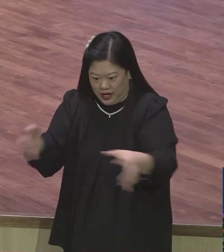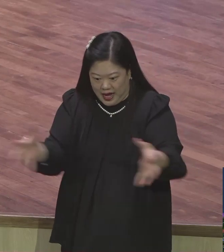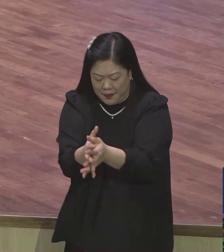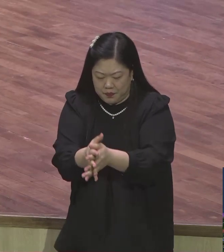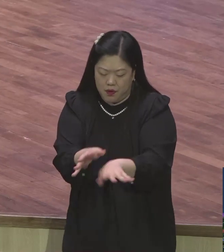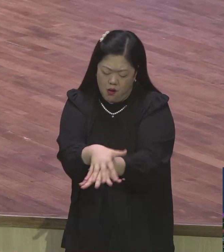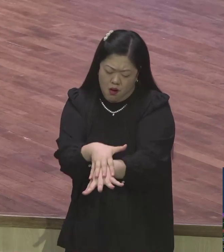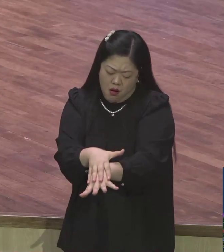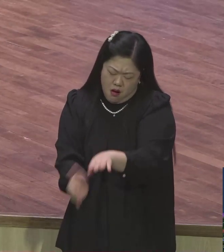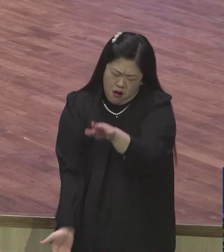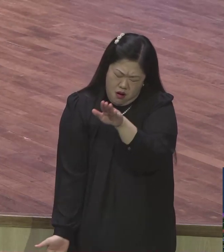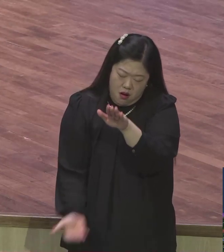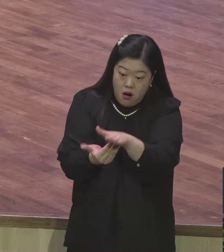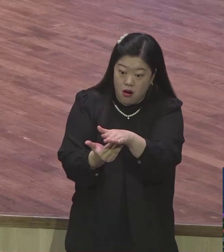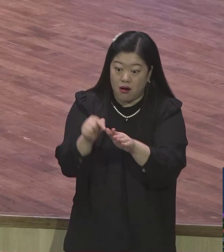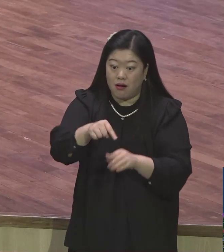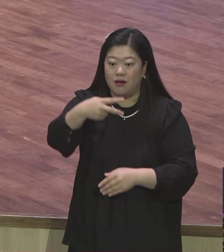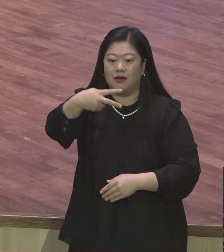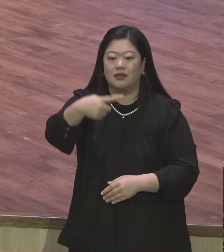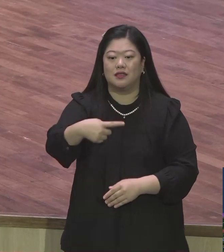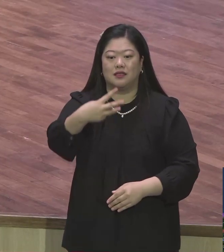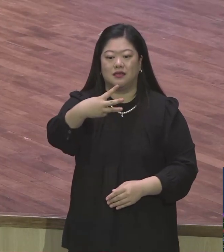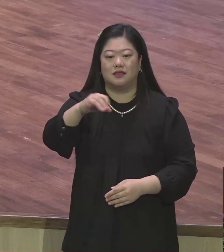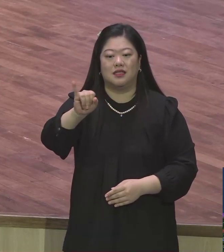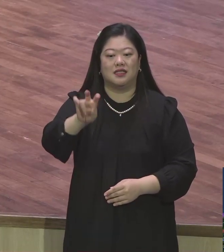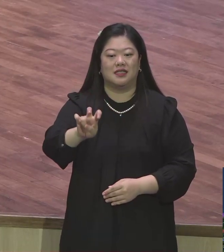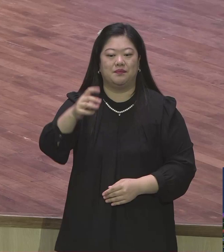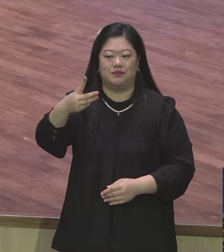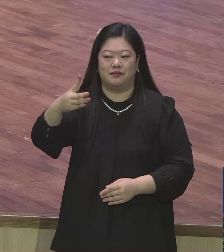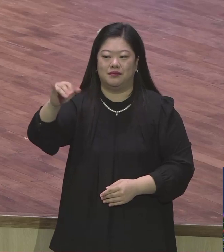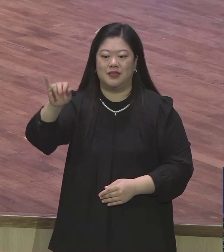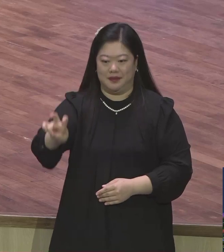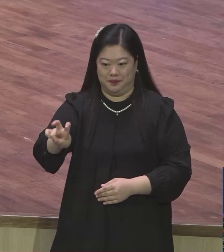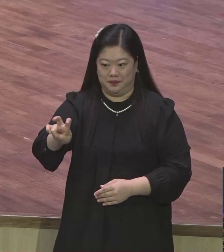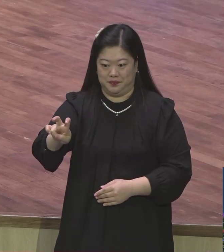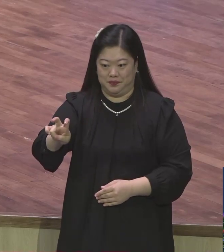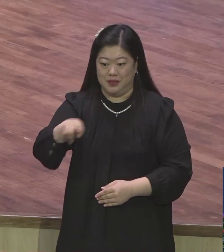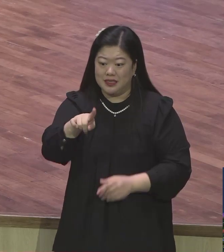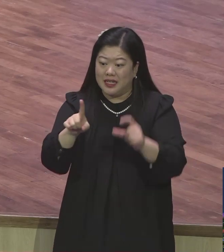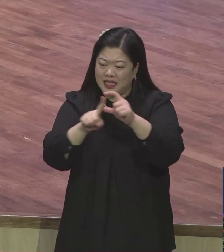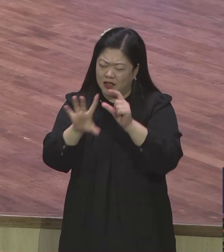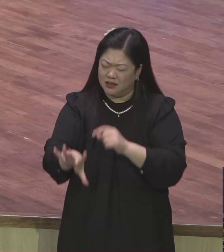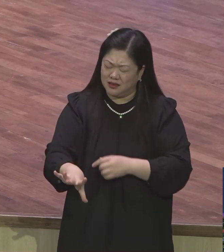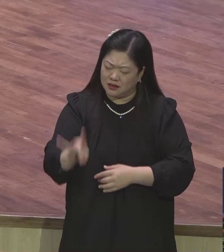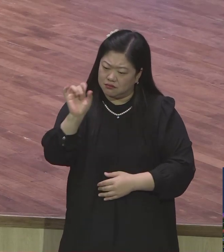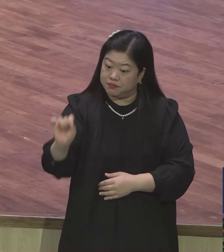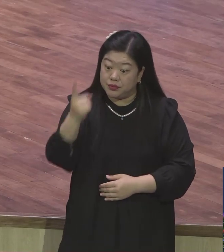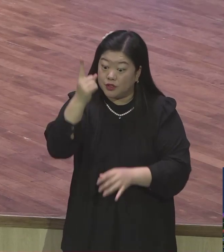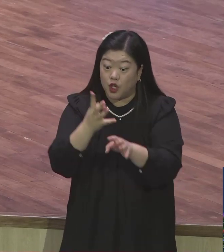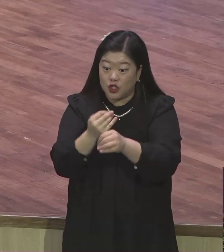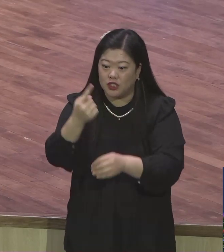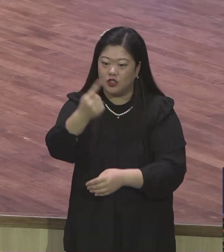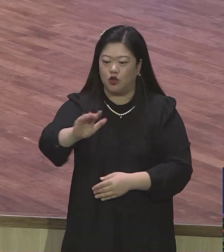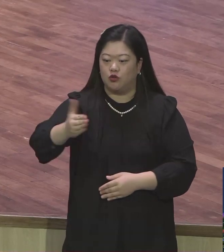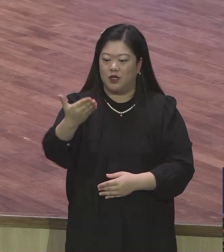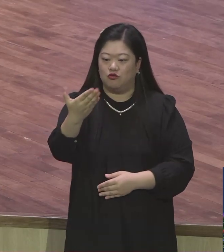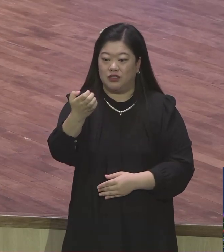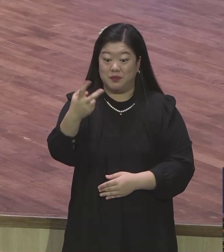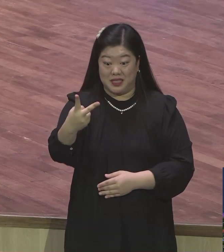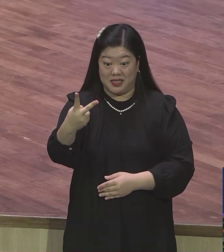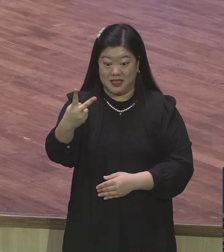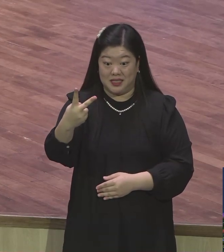팀을 드림팀이라. 언제부터 이 말이 나왔느냐? 1992년 바로 세르나 올림픽